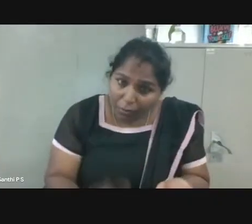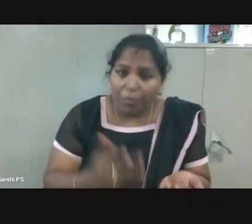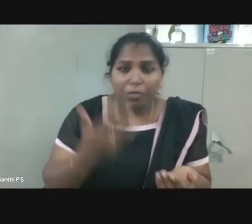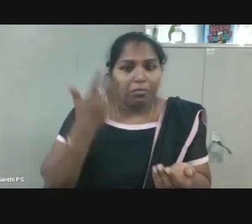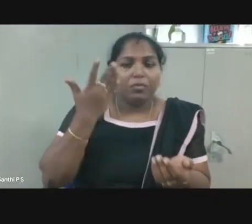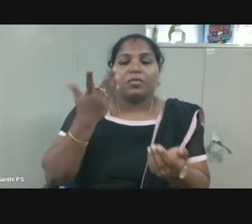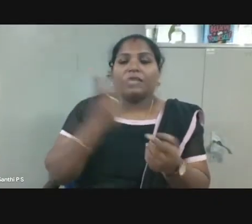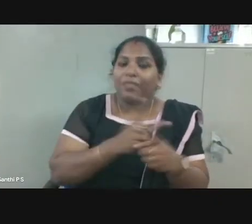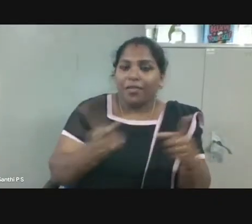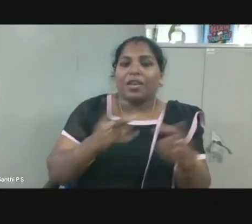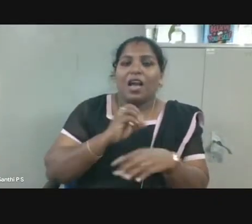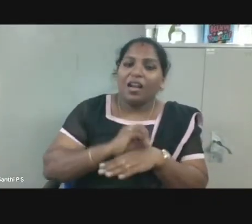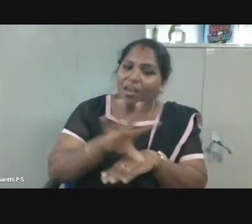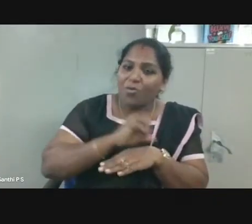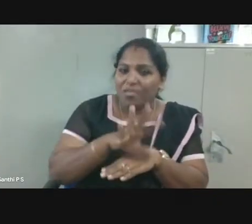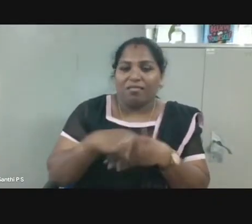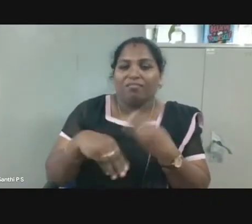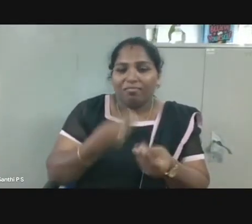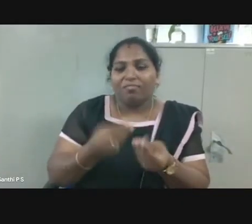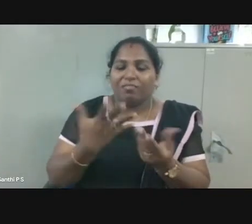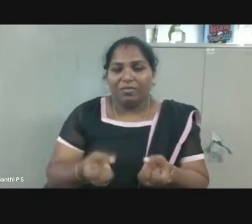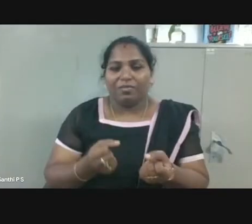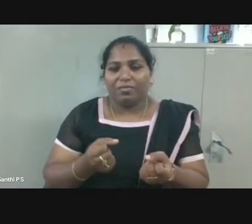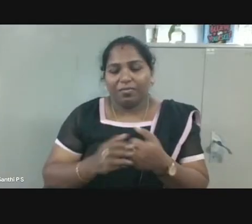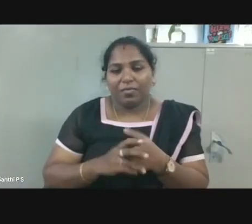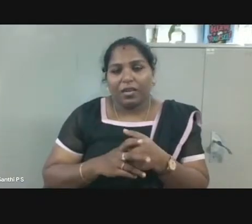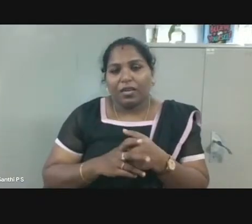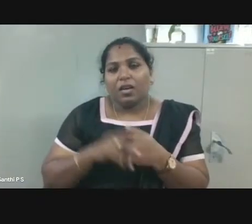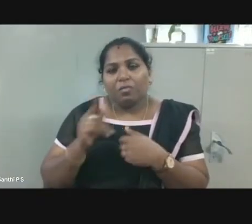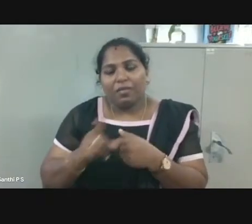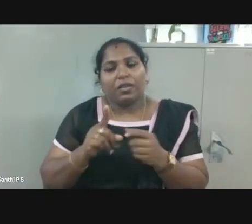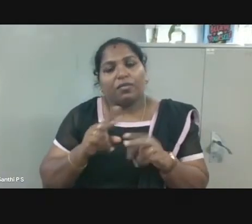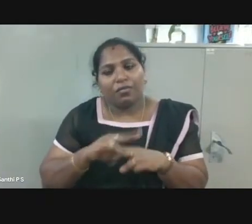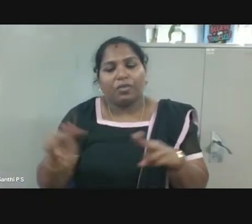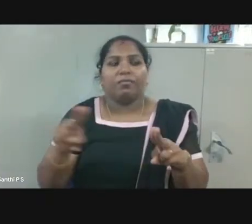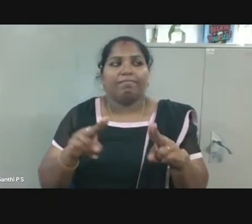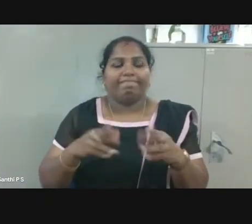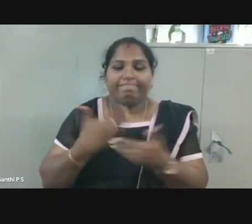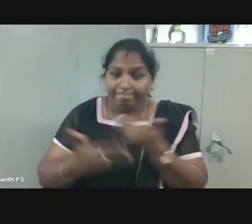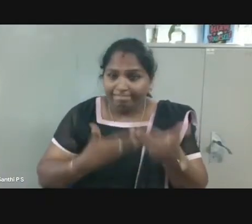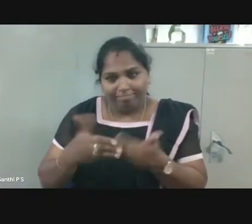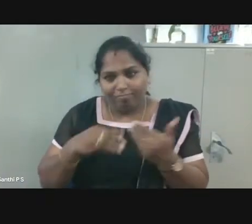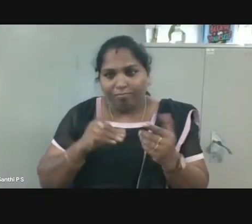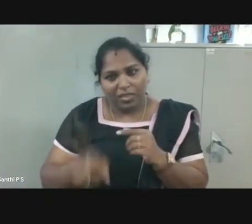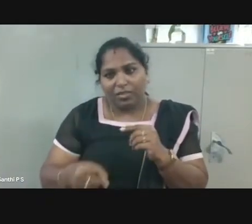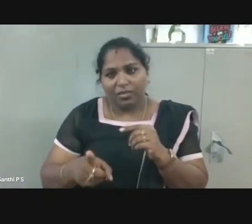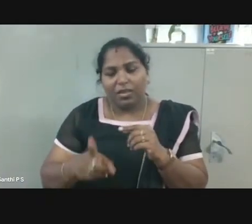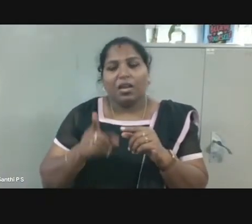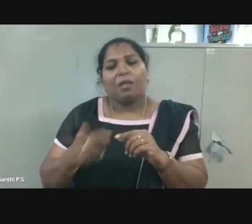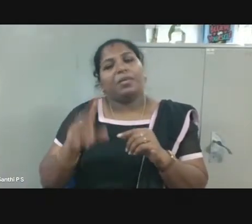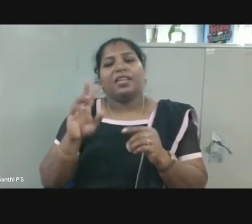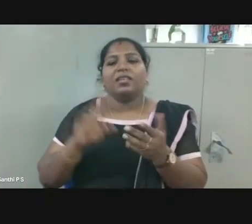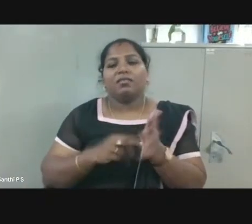ഇതെല്ലാം പഠിപ്പിക്കുന്ന നമ്മൾ സപ്പോർട്ടീവ് കൗൺസിലിംഗ് ചെയ്യുന്നവരാണ്. അപ്പൊ അവർക്ക് ഈ കാര്യങ്ങളെല്ലാം പഠിപ്പിച്ചു കൊടുത്താൽ അപ്പൊ തന്നെ അവർക്കൊരു പകുതി ടെൻഷൻ